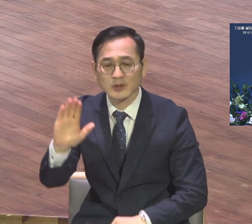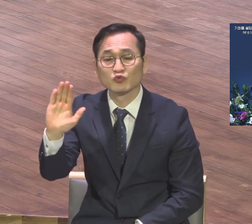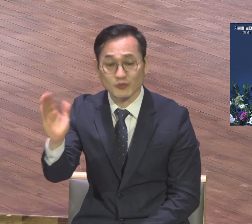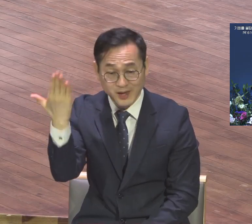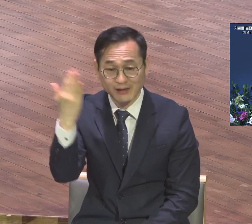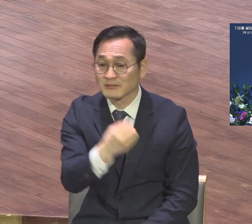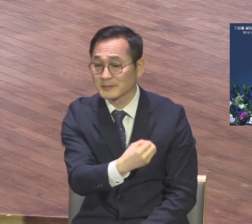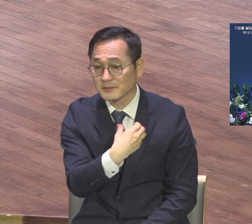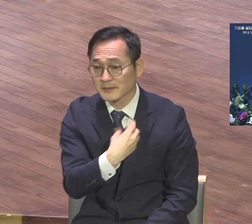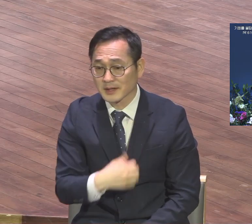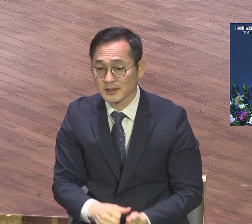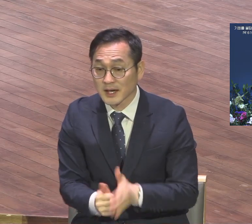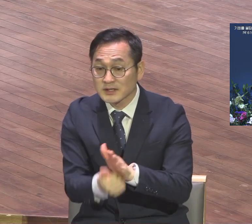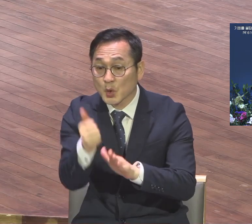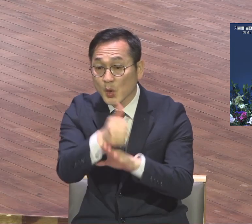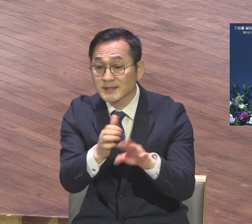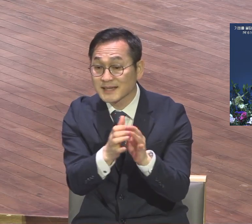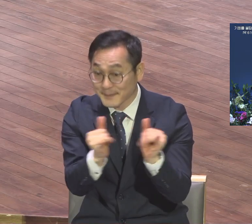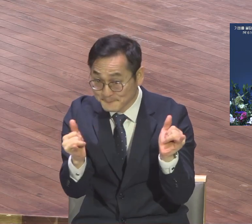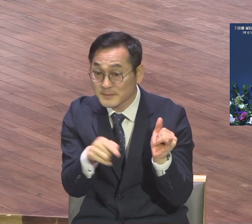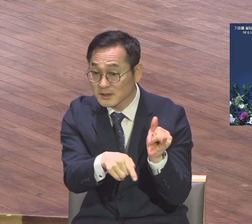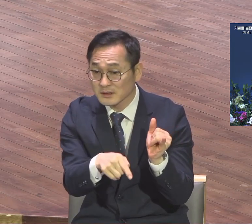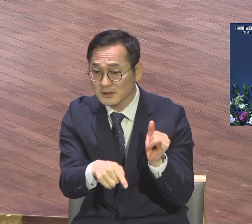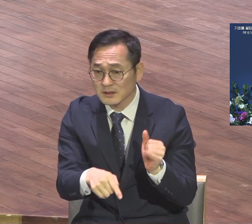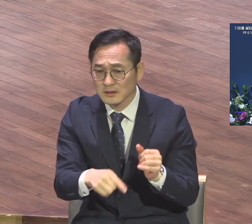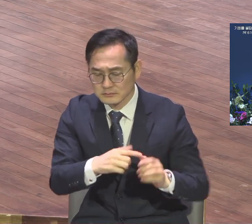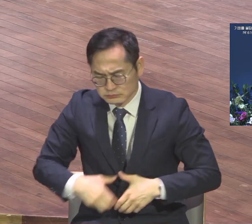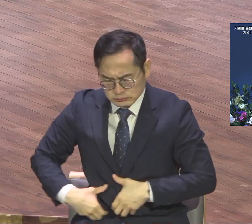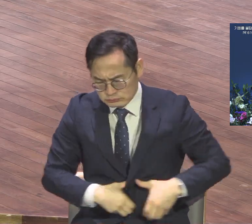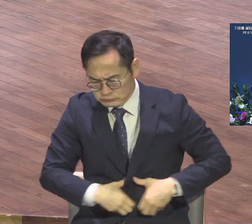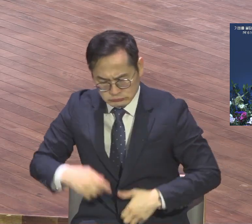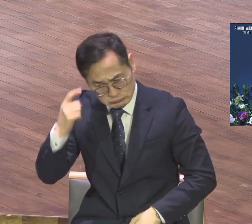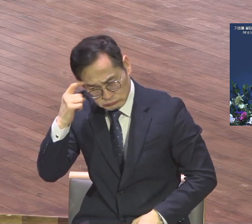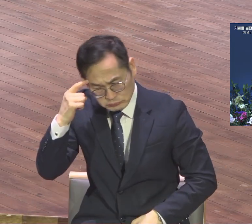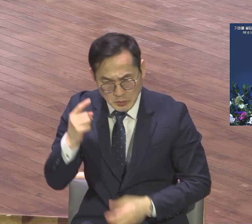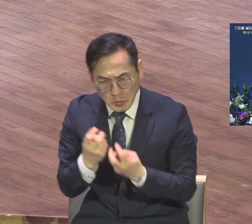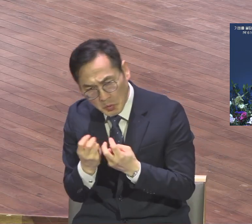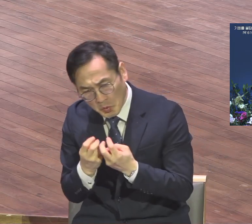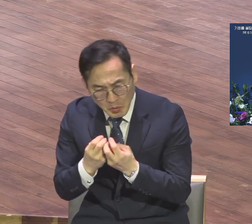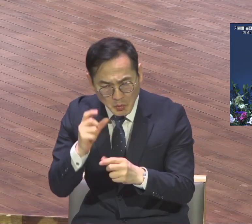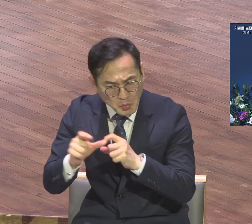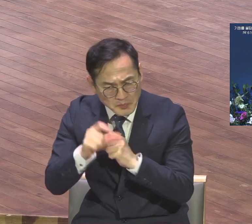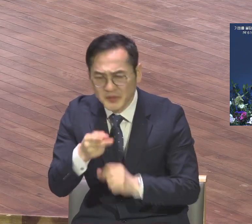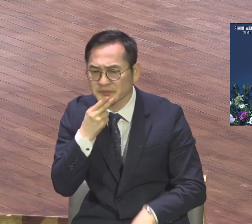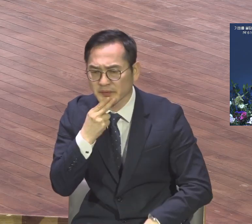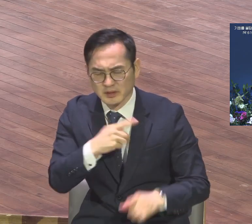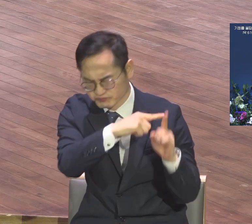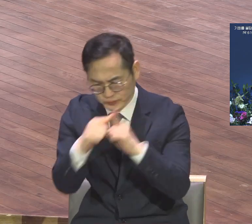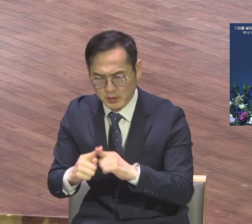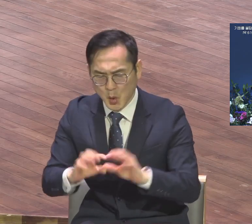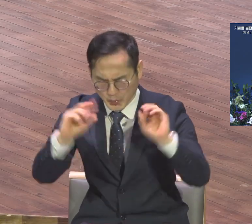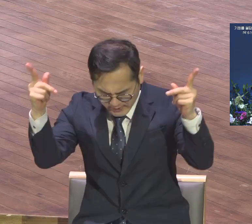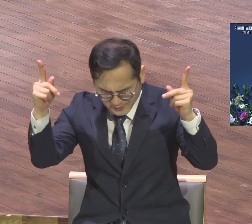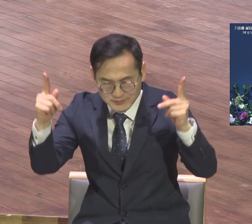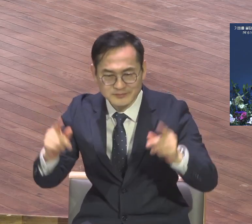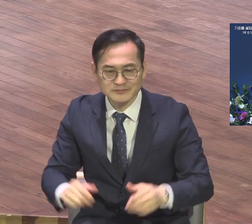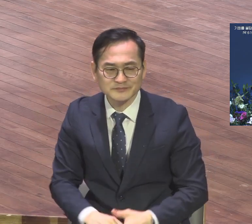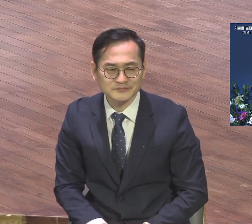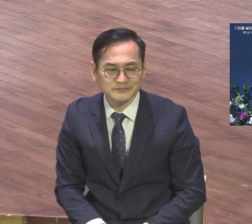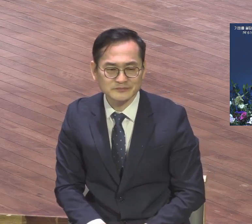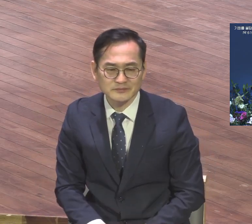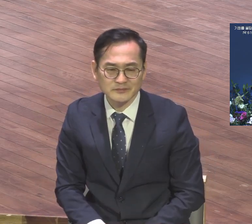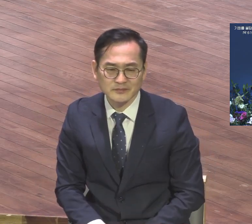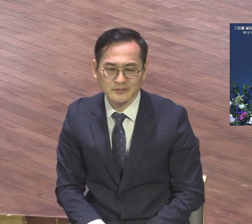이 성공한 사람들의 특징입니다. 주저주저 우물쭈물 겁먹고 부정적인 생각